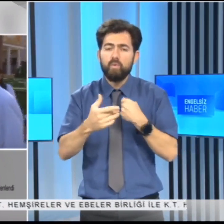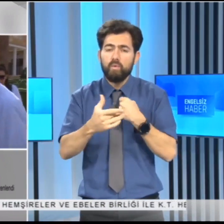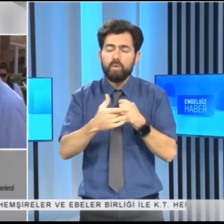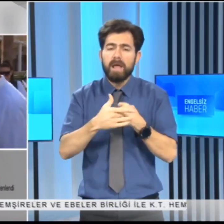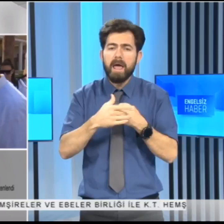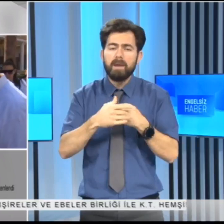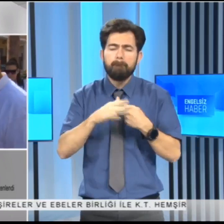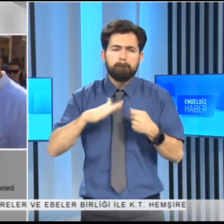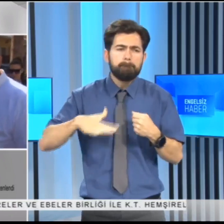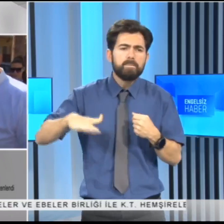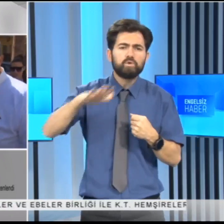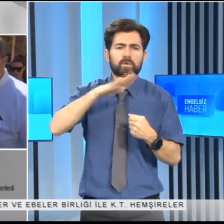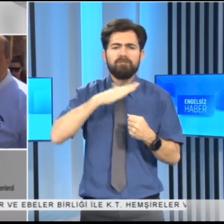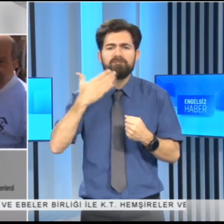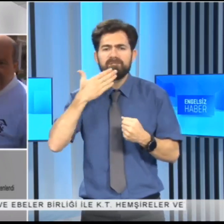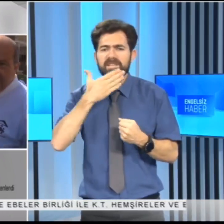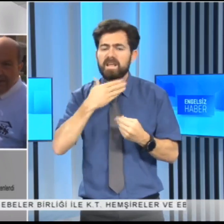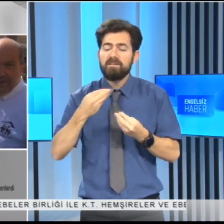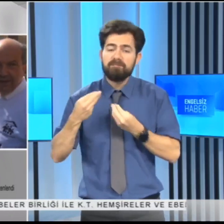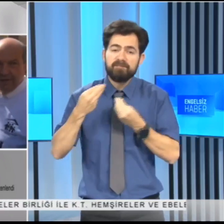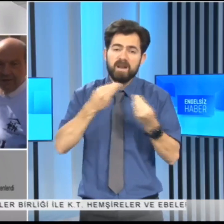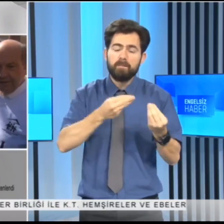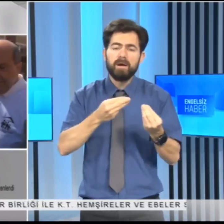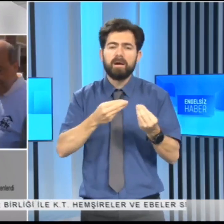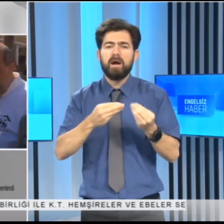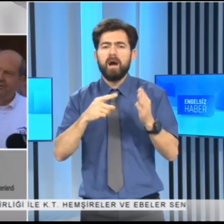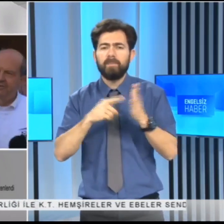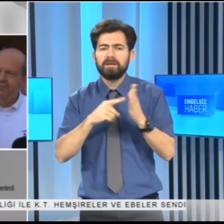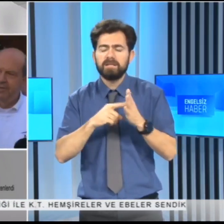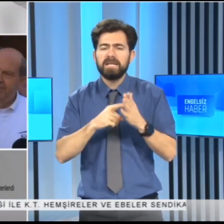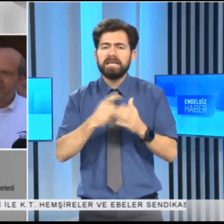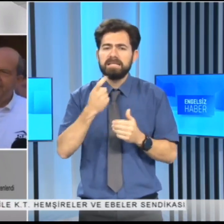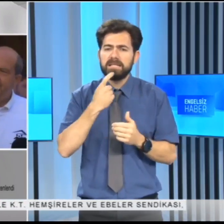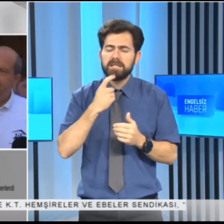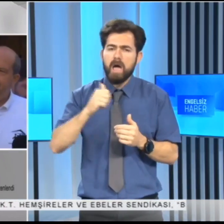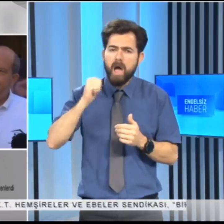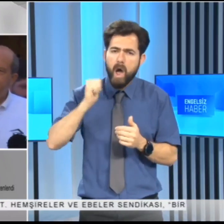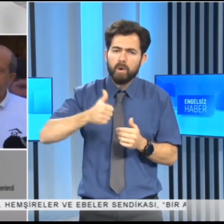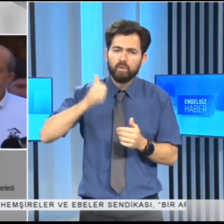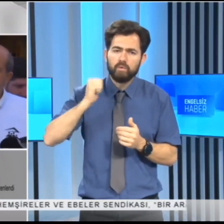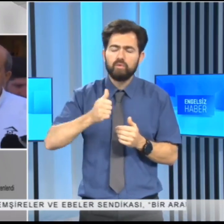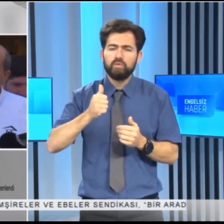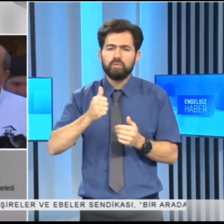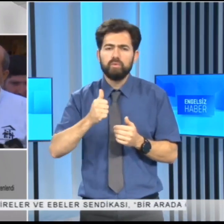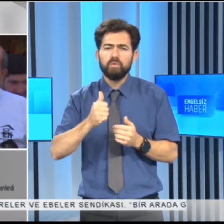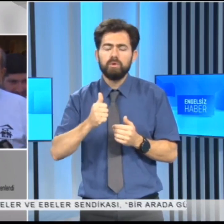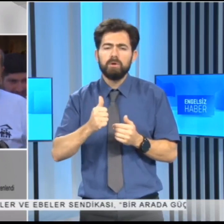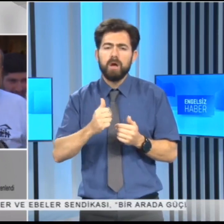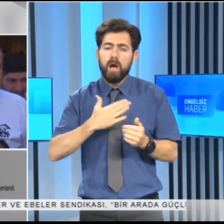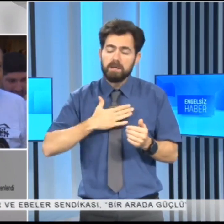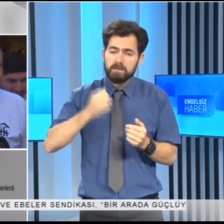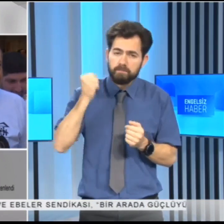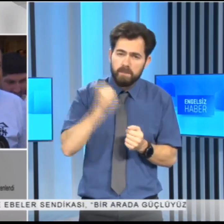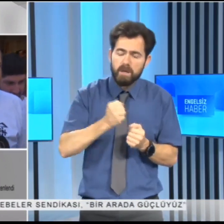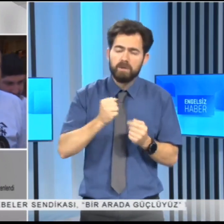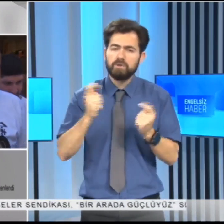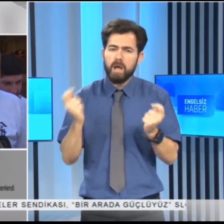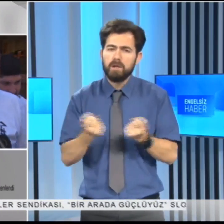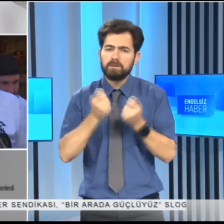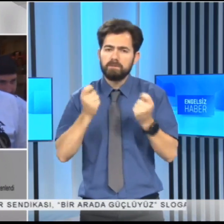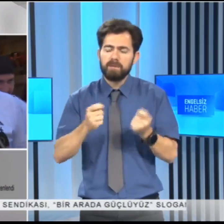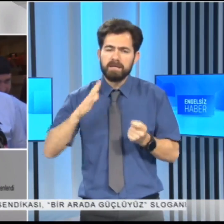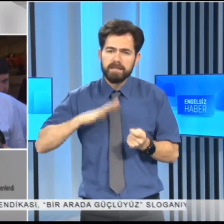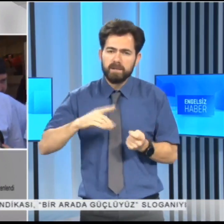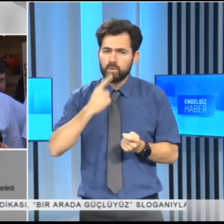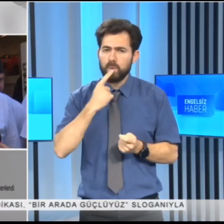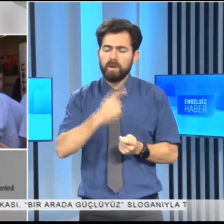imkanlarından yararlanabilmelerini sağlamak amacıyla yılın her günü duyarlı bir çalışma içerisinde olduklarını